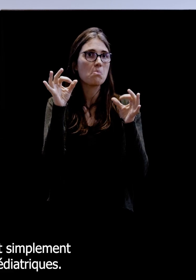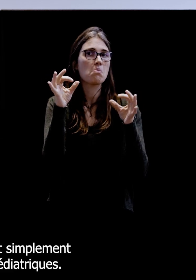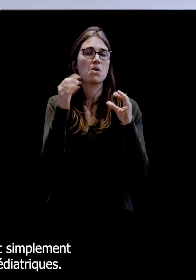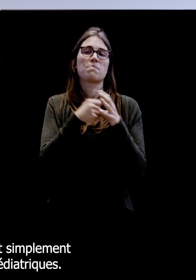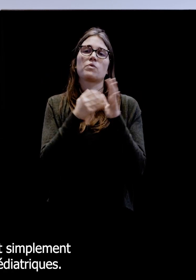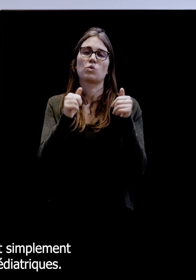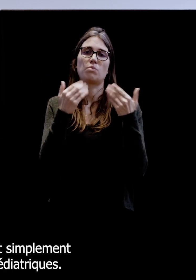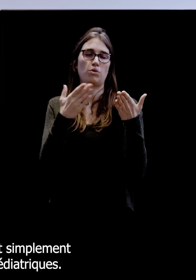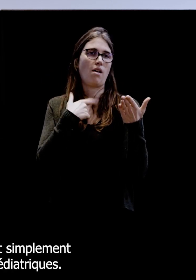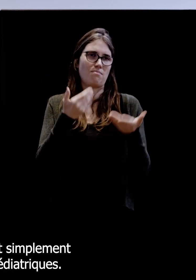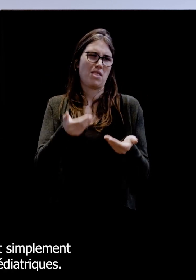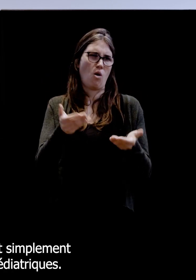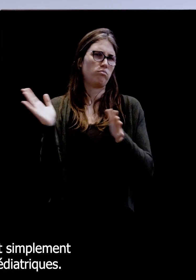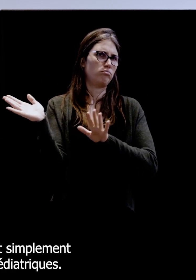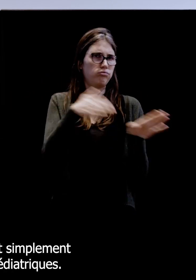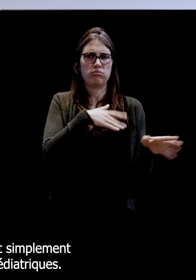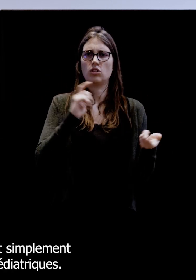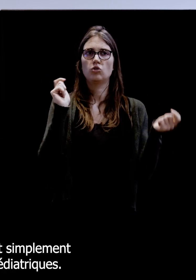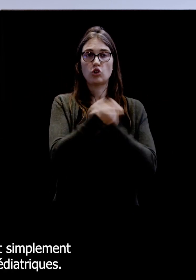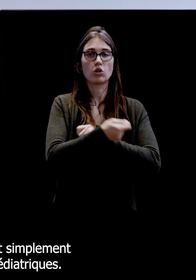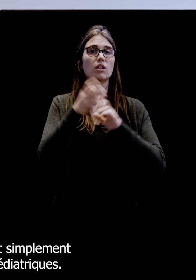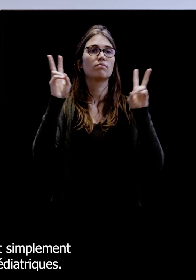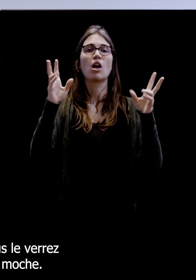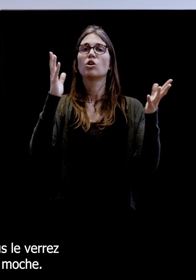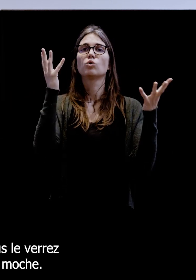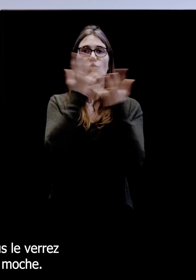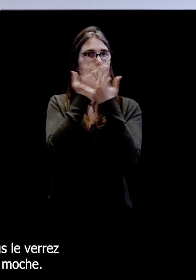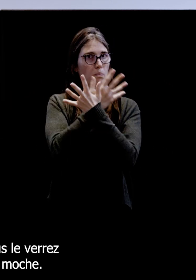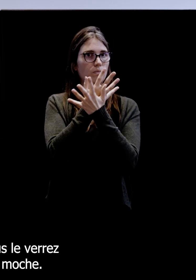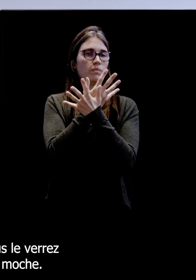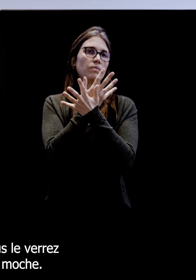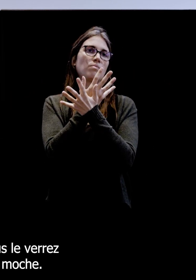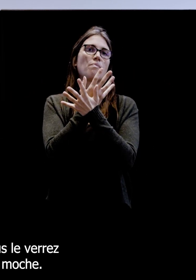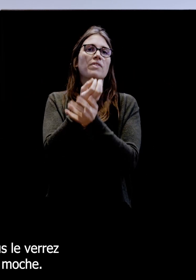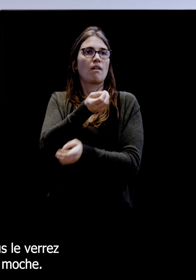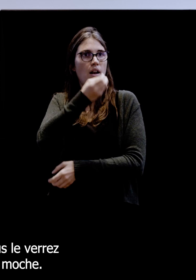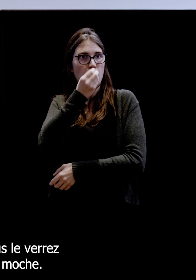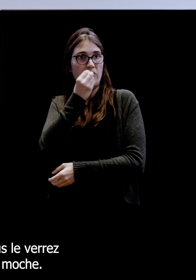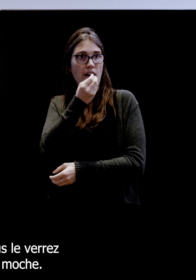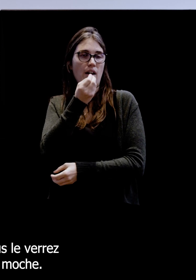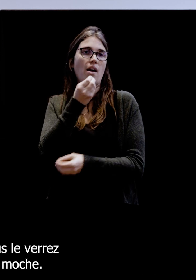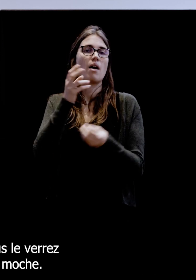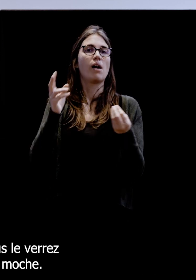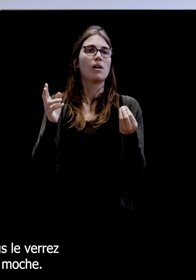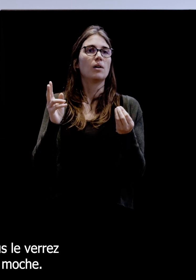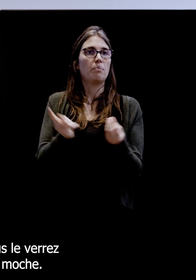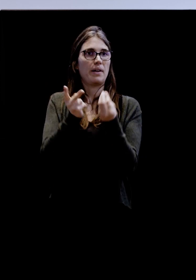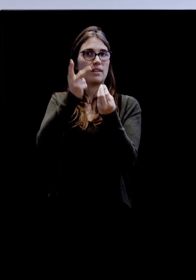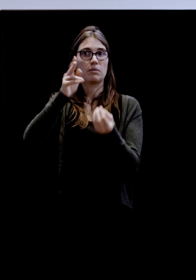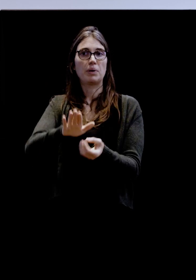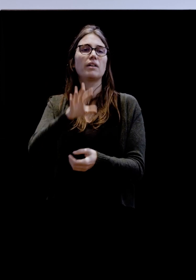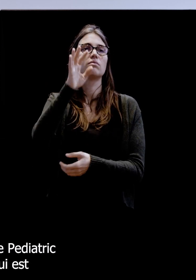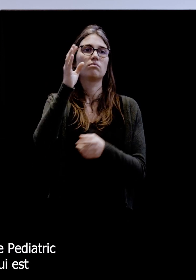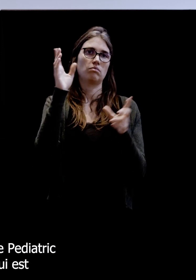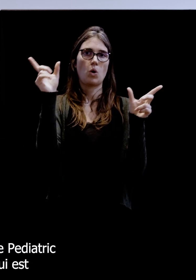Pour maintenant parler tout simplement de troubles alimentaires pédiatriques. Donc, l'acronyme TAP, vous le verrez maintenant. Alors, c'est moche,